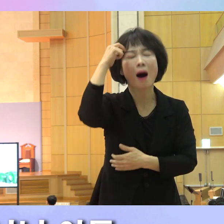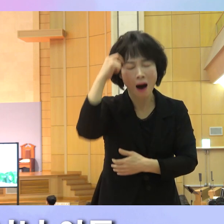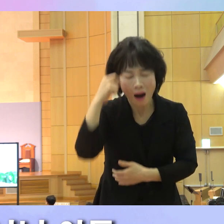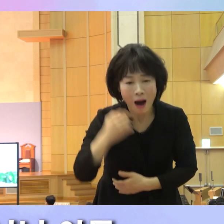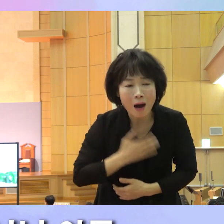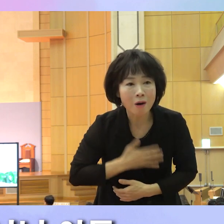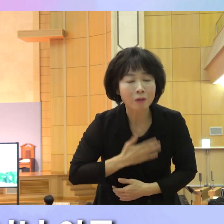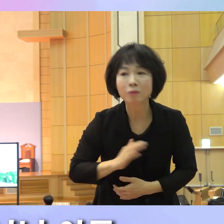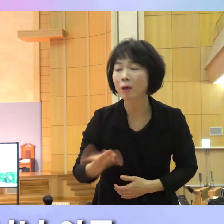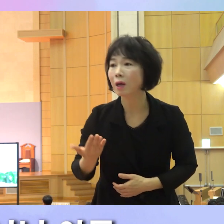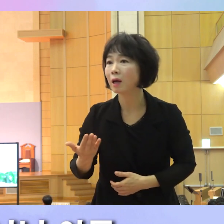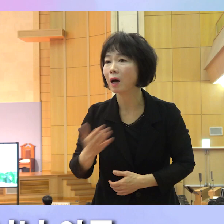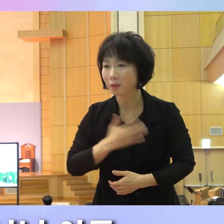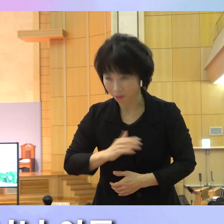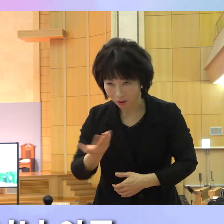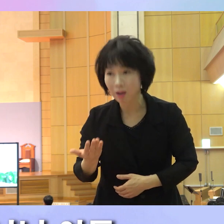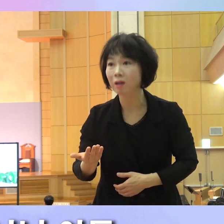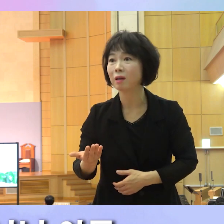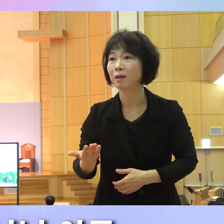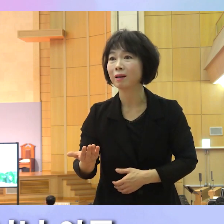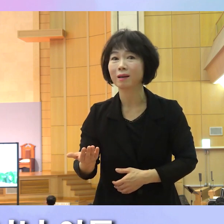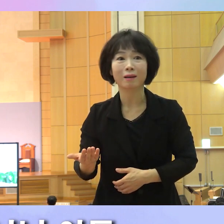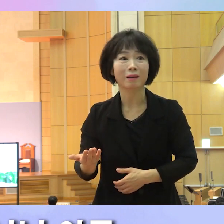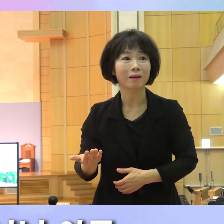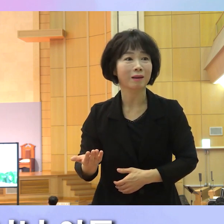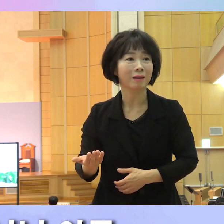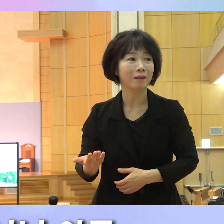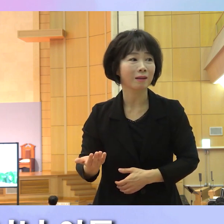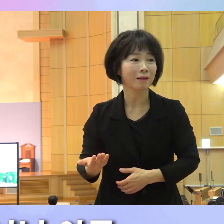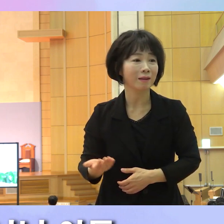그냥 살아계신 하나님이라고 여러분 말하지,